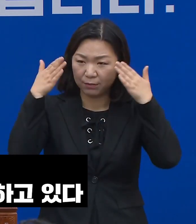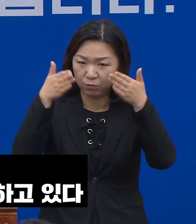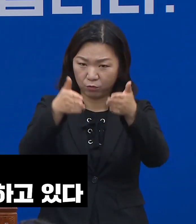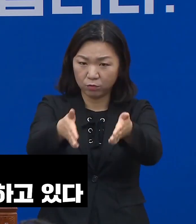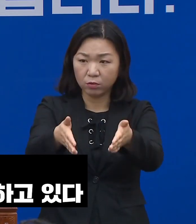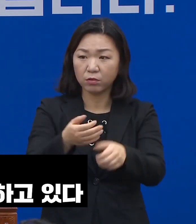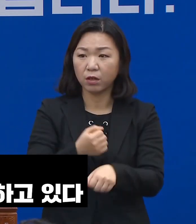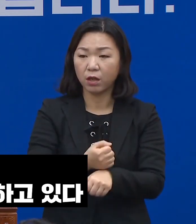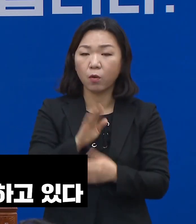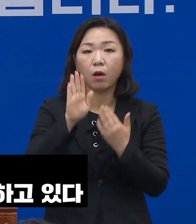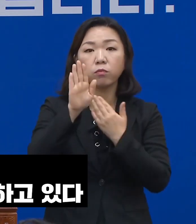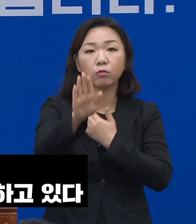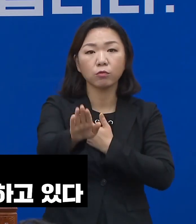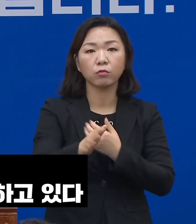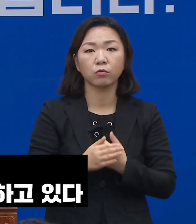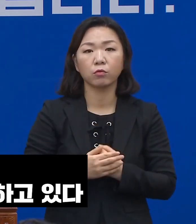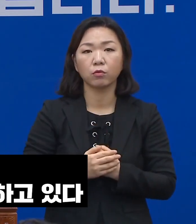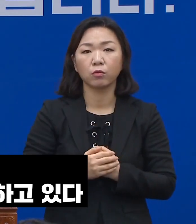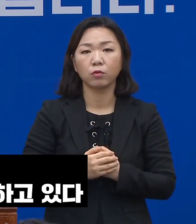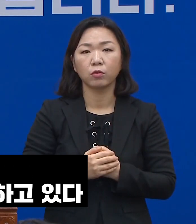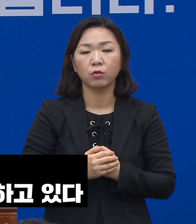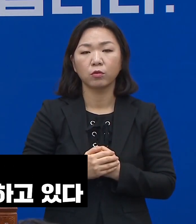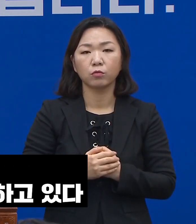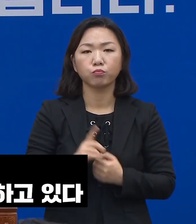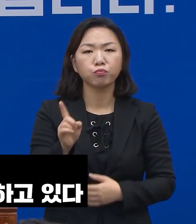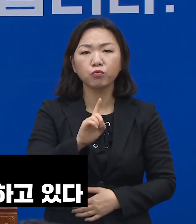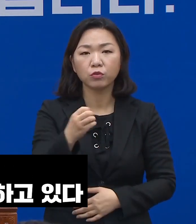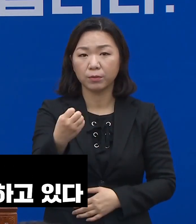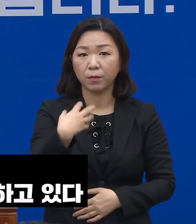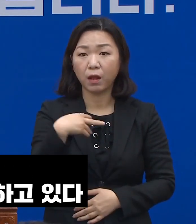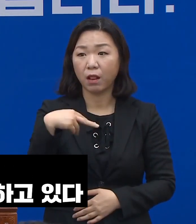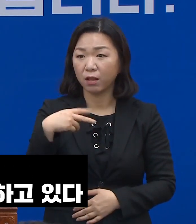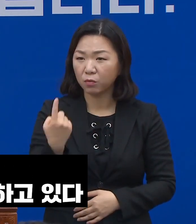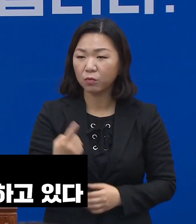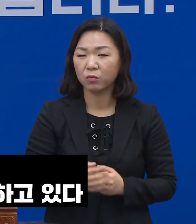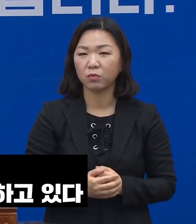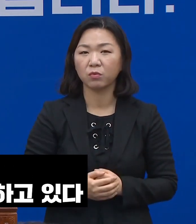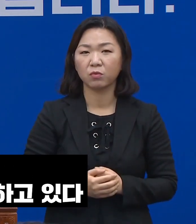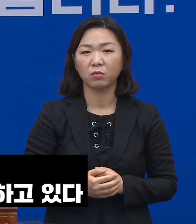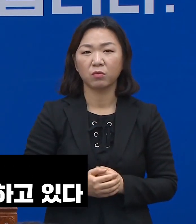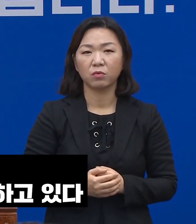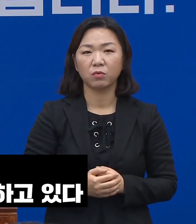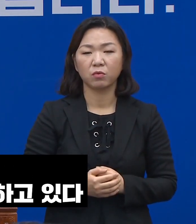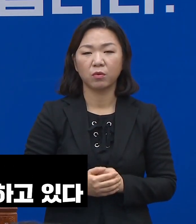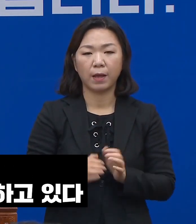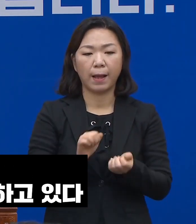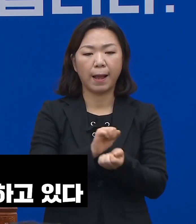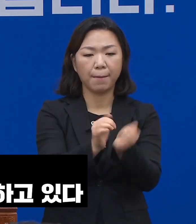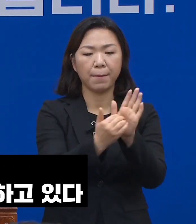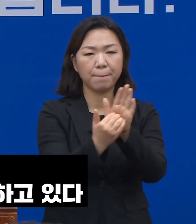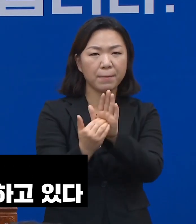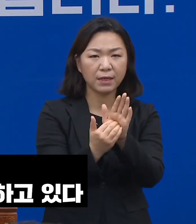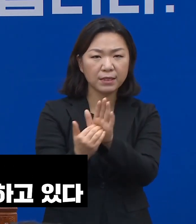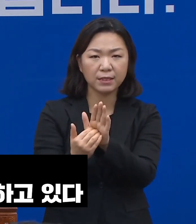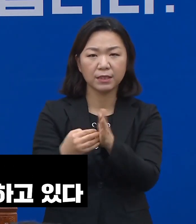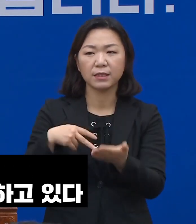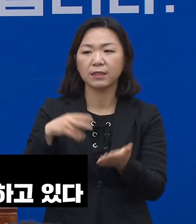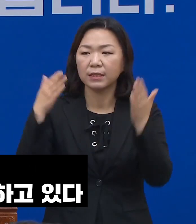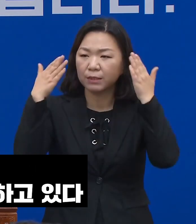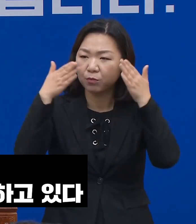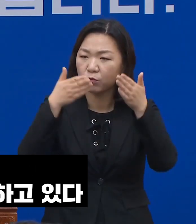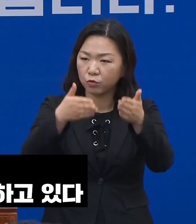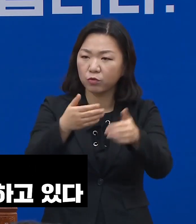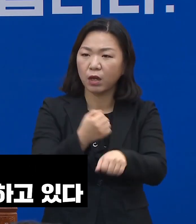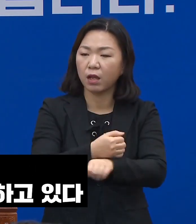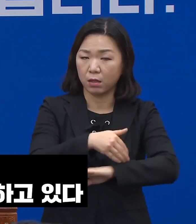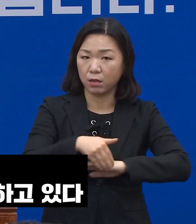잇다. 앞으로도 어떤 얘기가 나오더라도 방역적인 차원에서만 접근을 할 거다라는